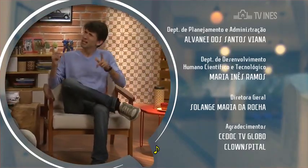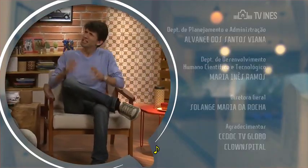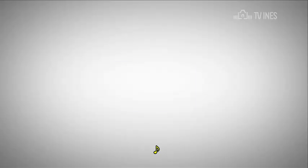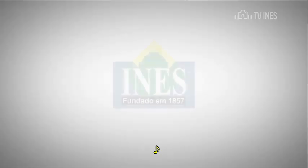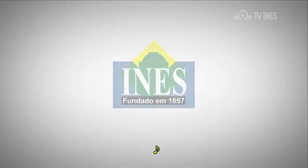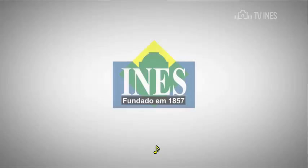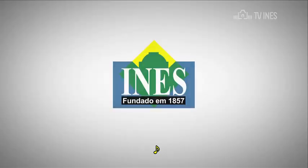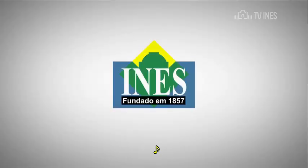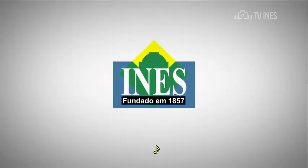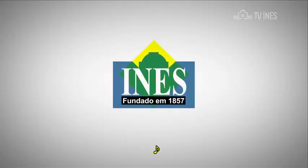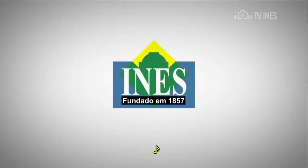aí